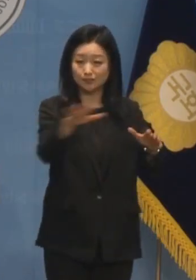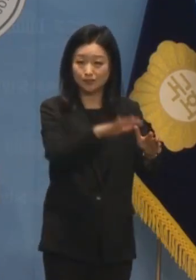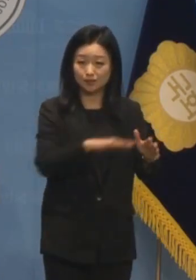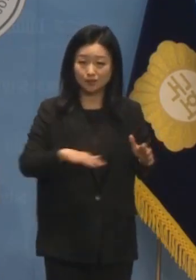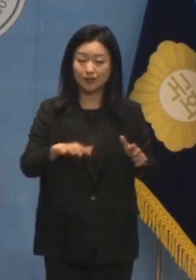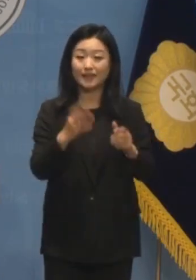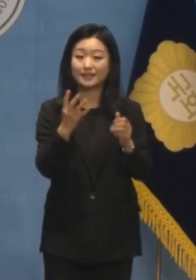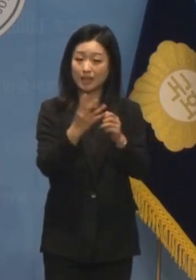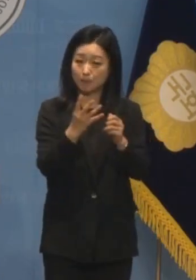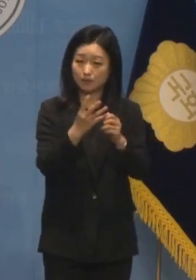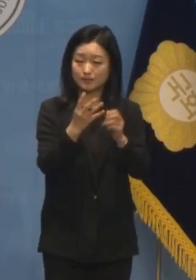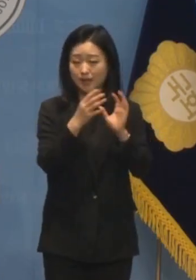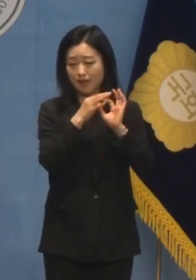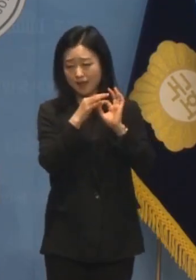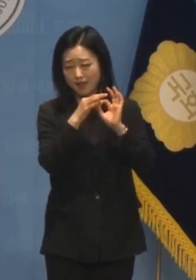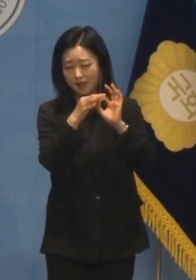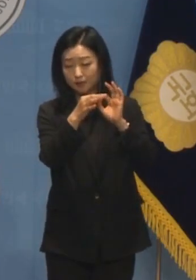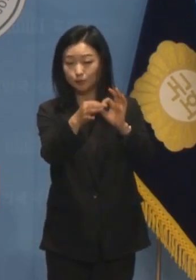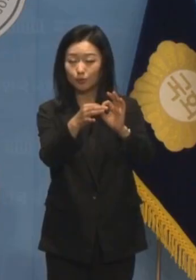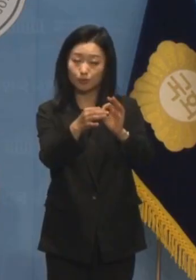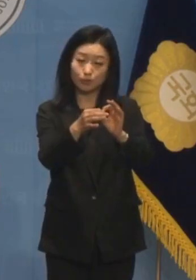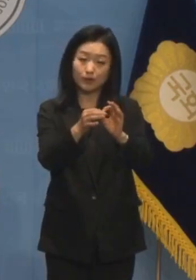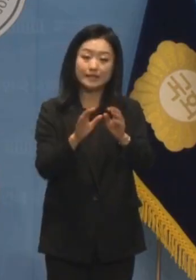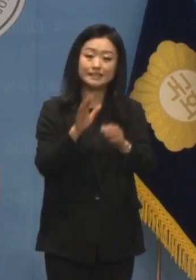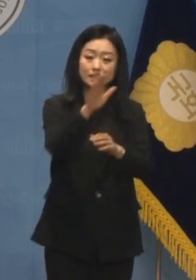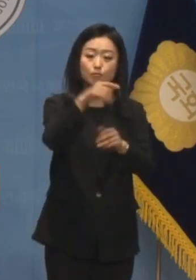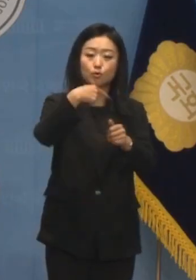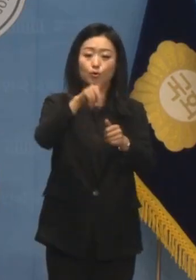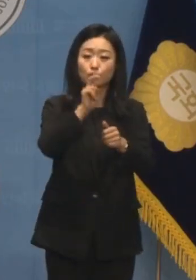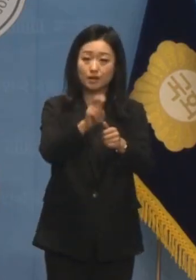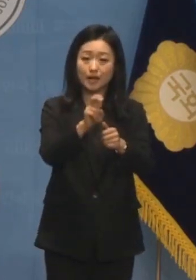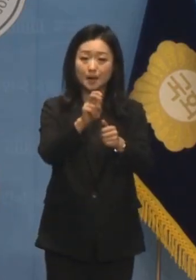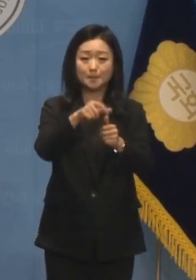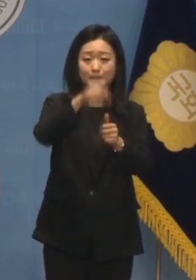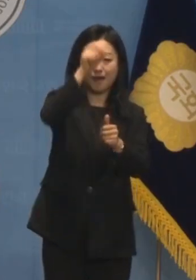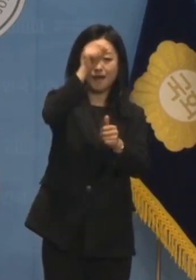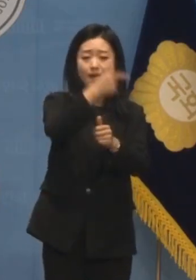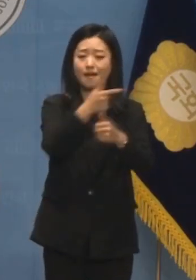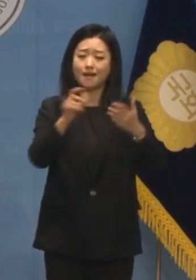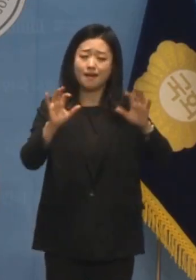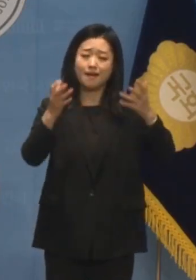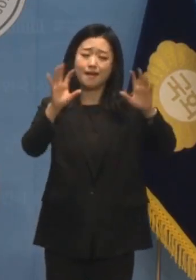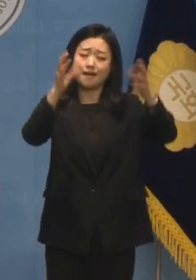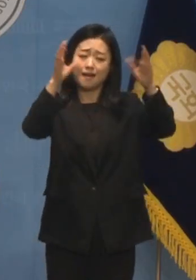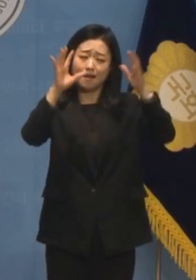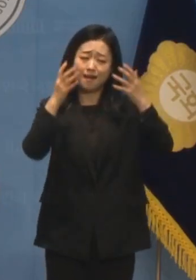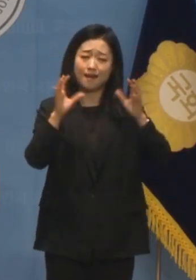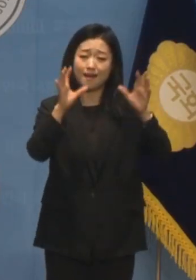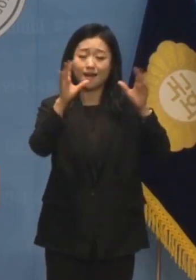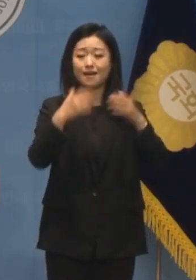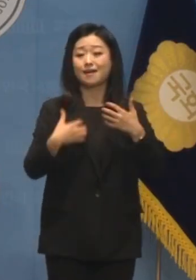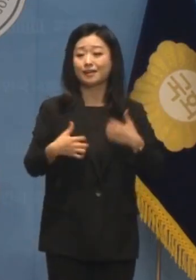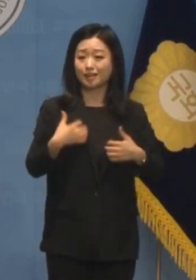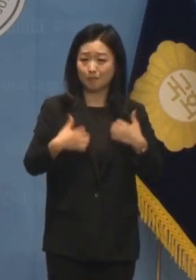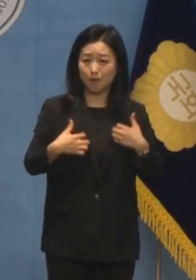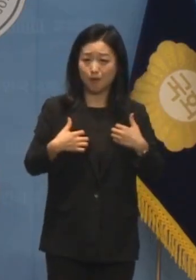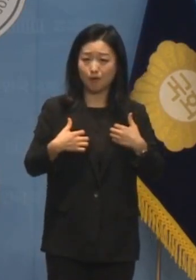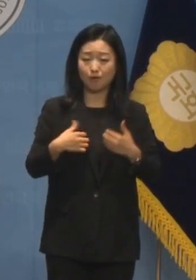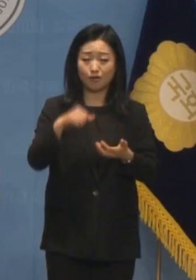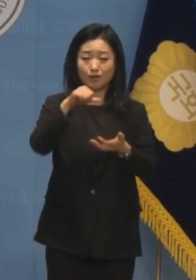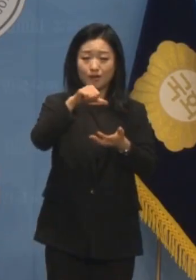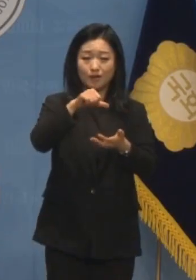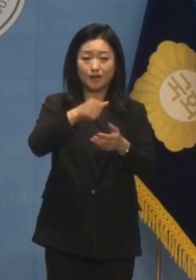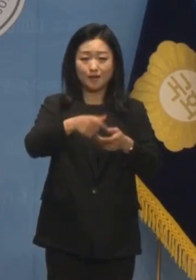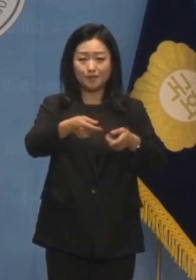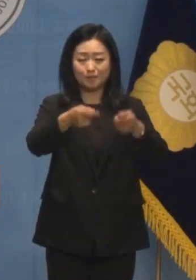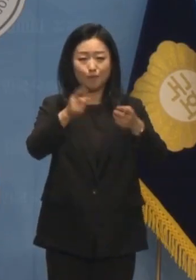번째 연이어 진보 교육감을 선택해 주었다고 환호를 하며 득표율이 역대급이라고